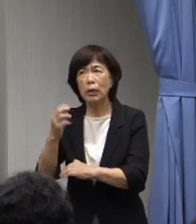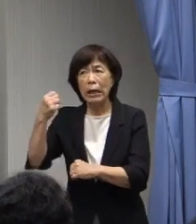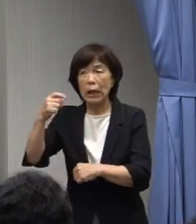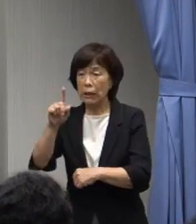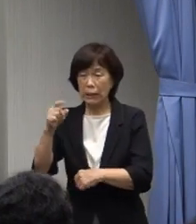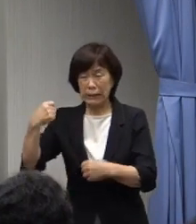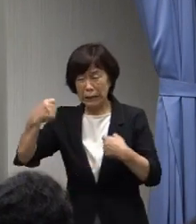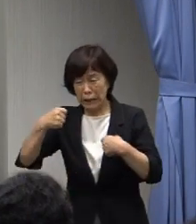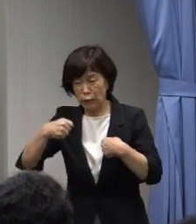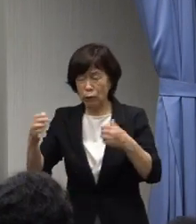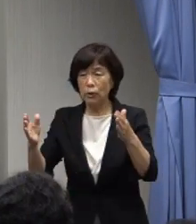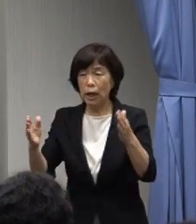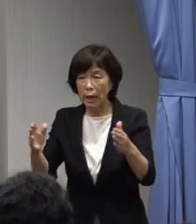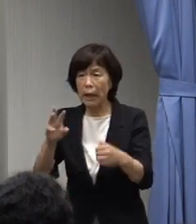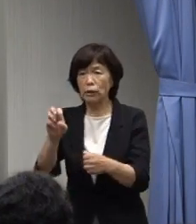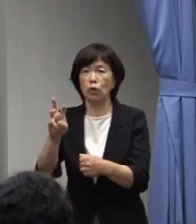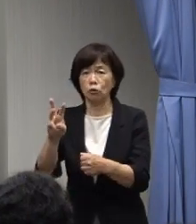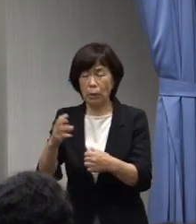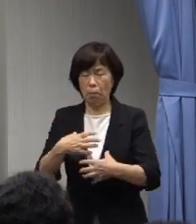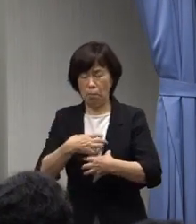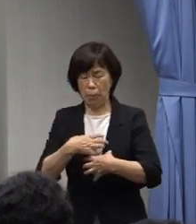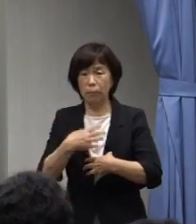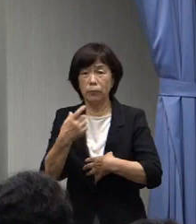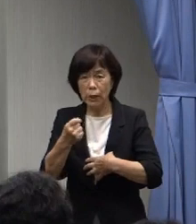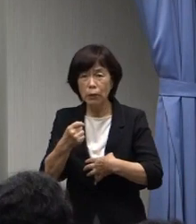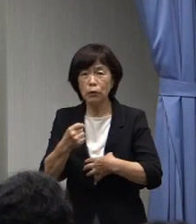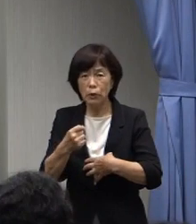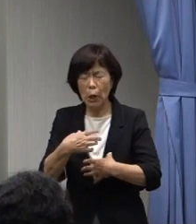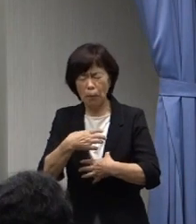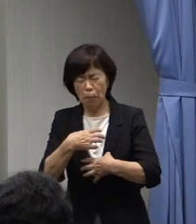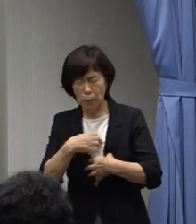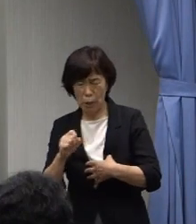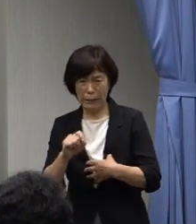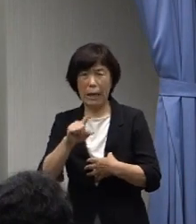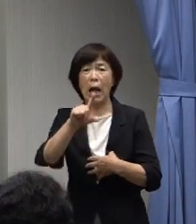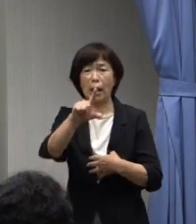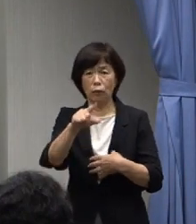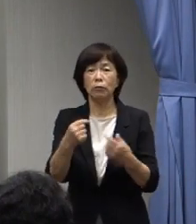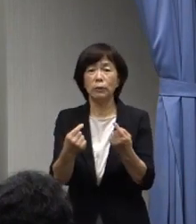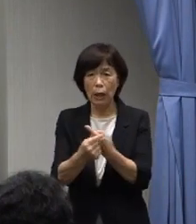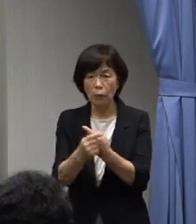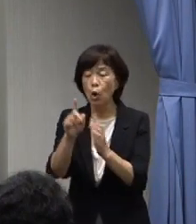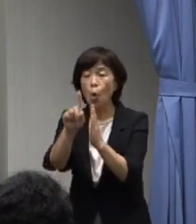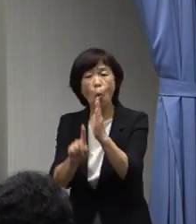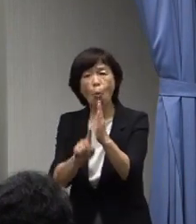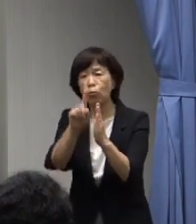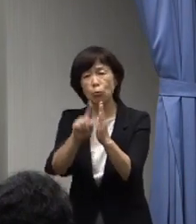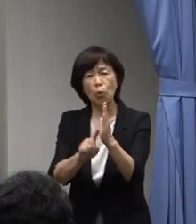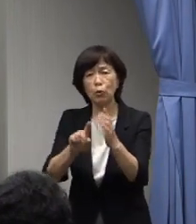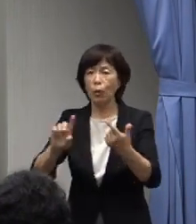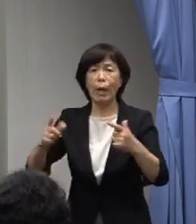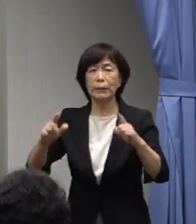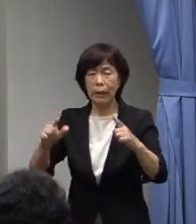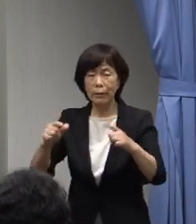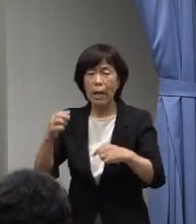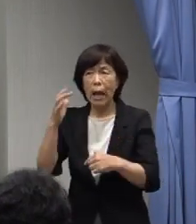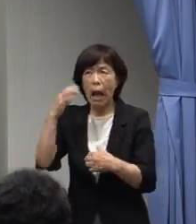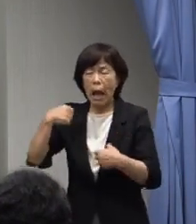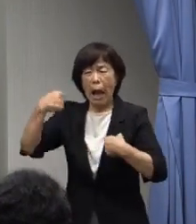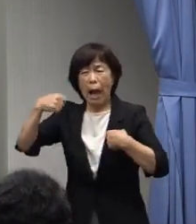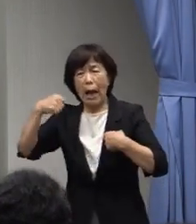に熱中症リスクが高い日になります。で、これは温度ではなくてですね、暑さ指数っていう